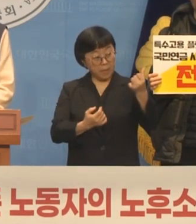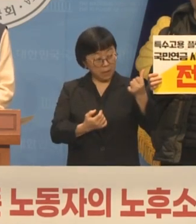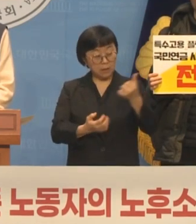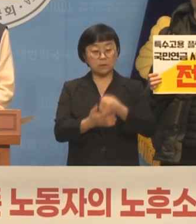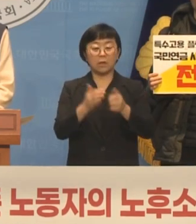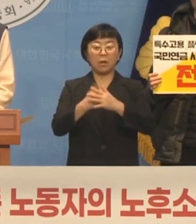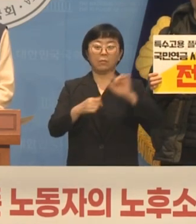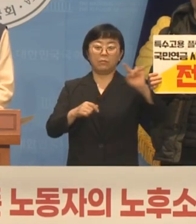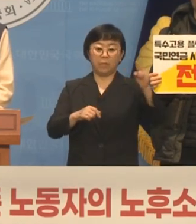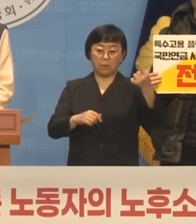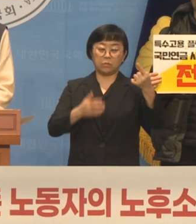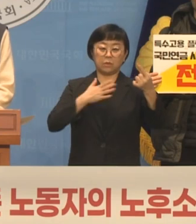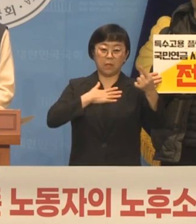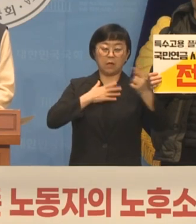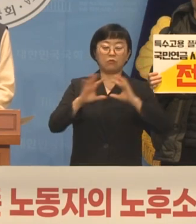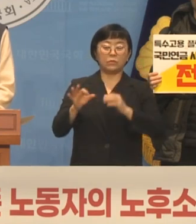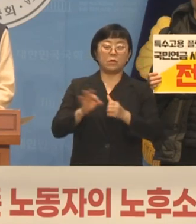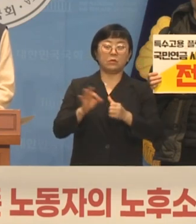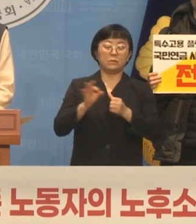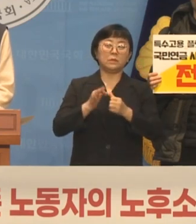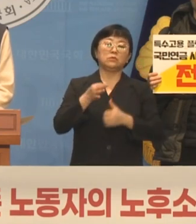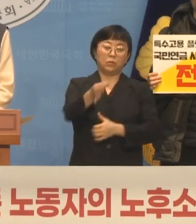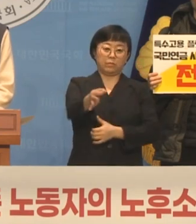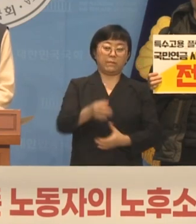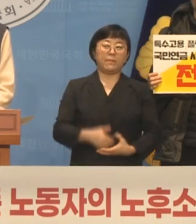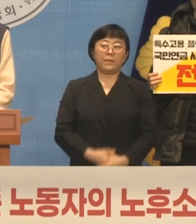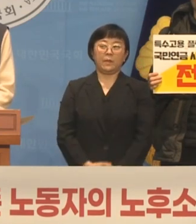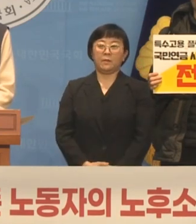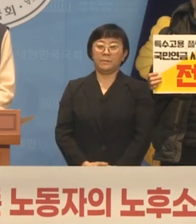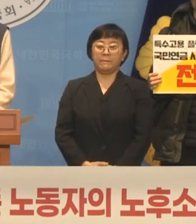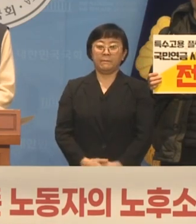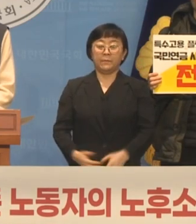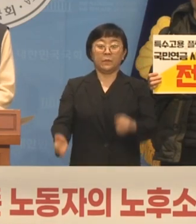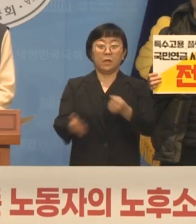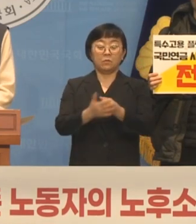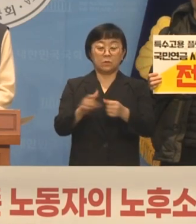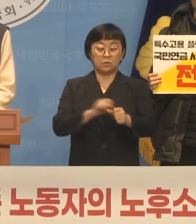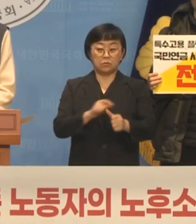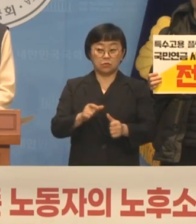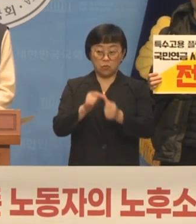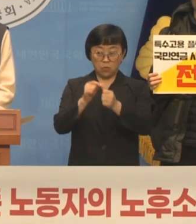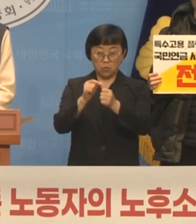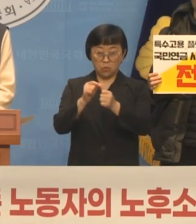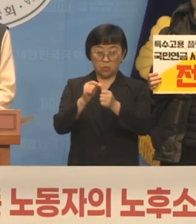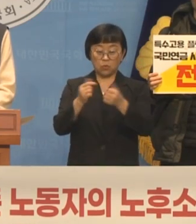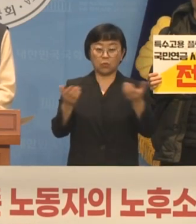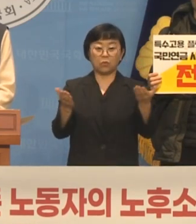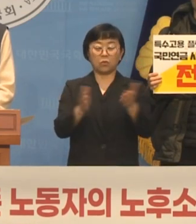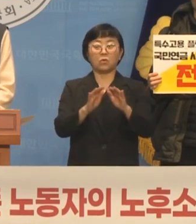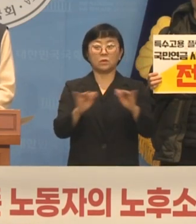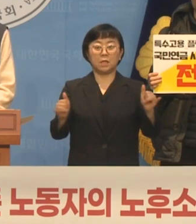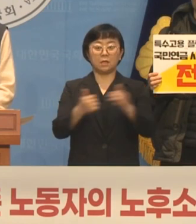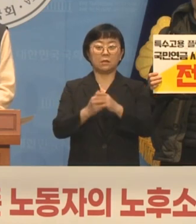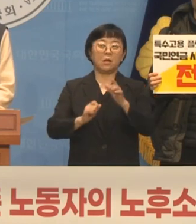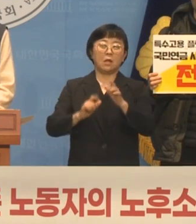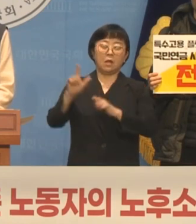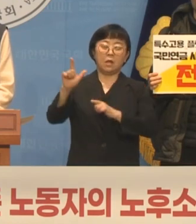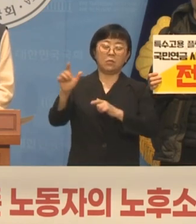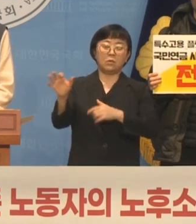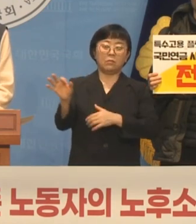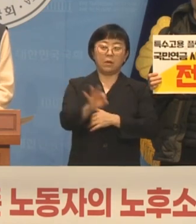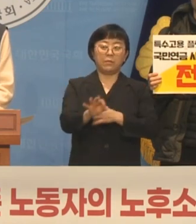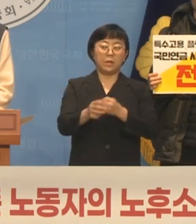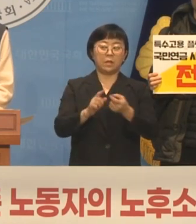100% 내가 국민연금을 납부하게 됩니다. 그러다 보니 특고 노동자 대부분은 납부액을